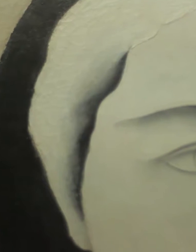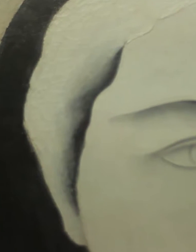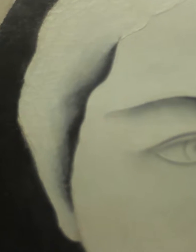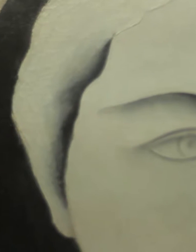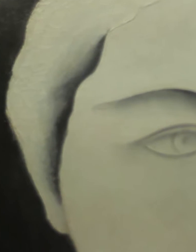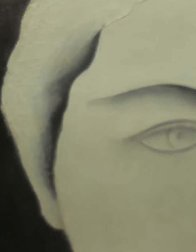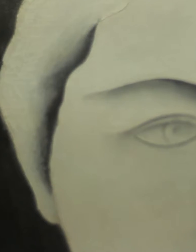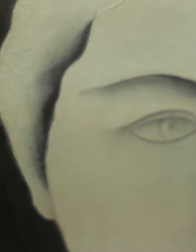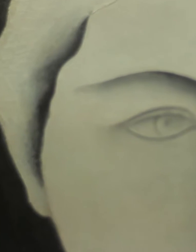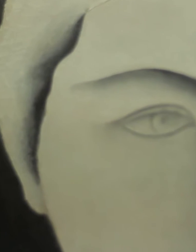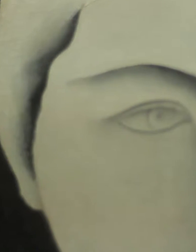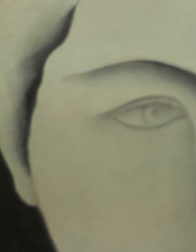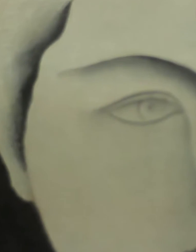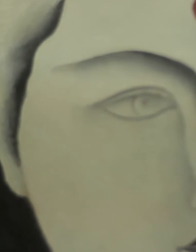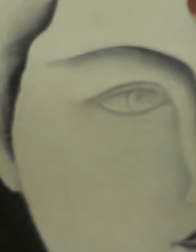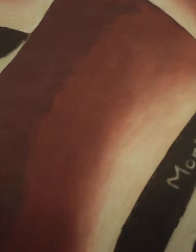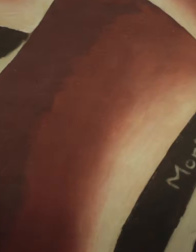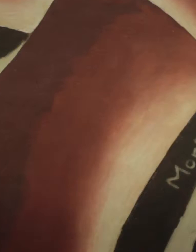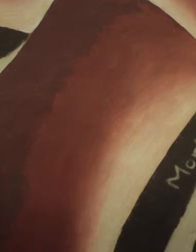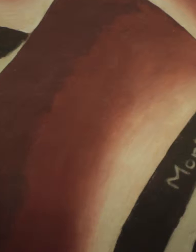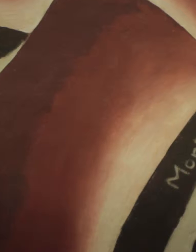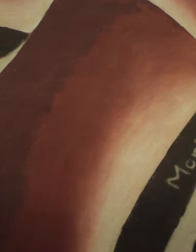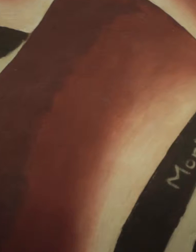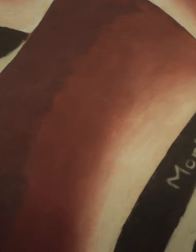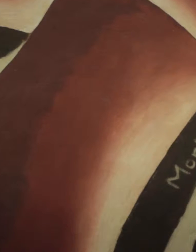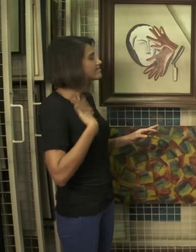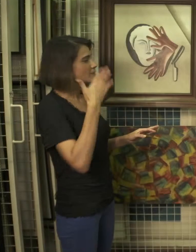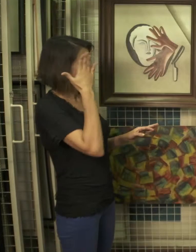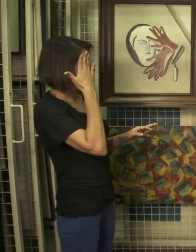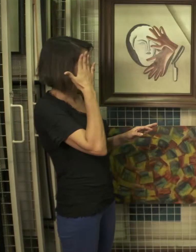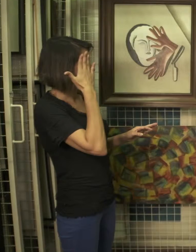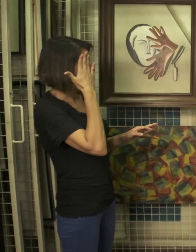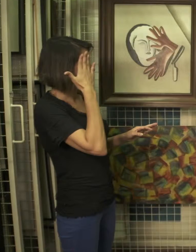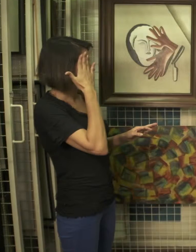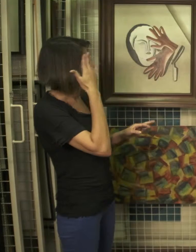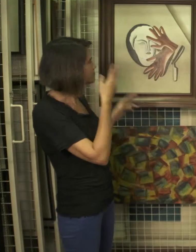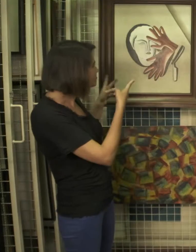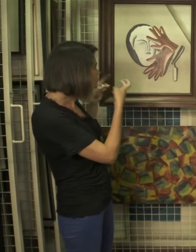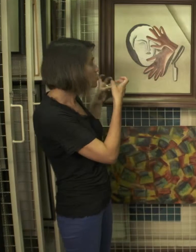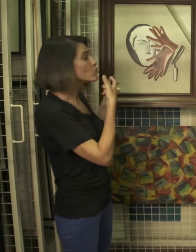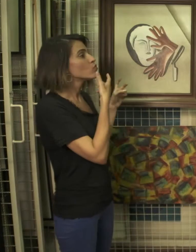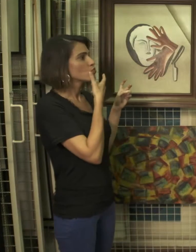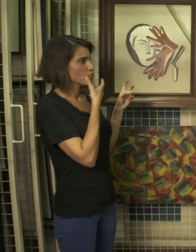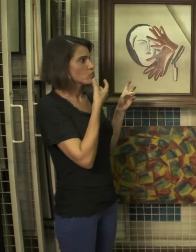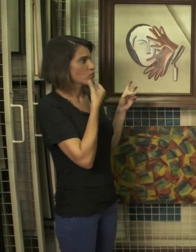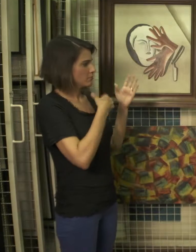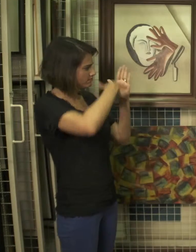sombra preta Sobre a qual Está a assinatura Do artista Carol fala em Libras Então eu entendi A